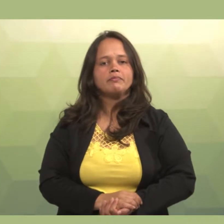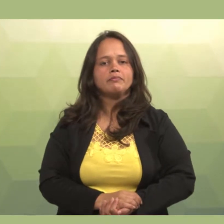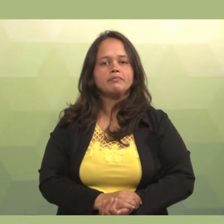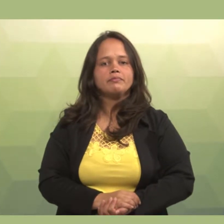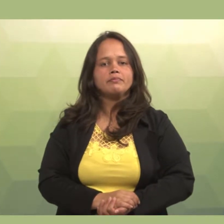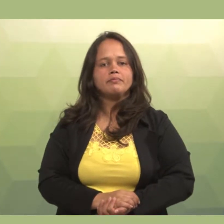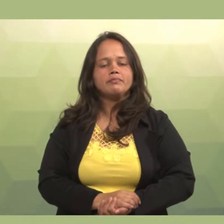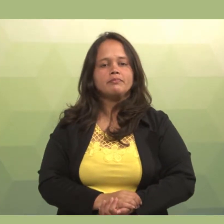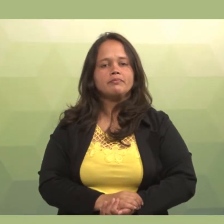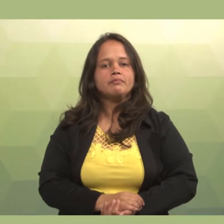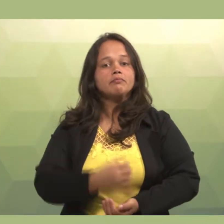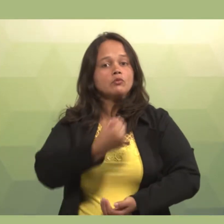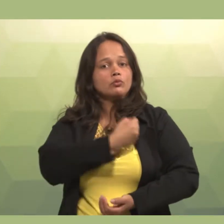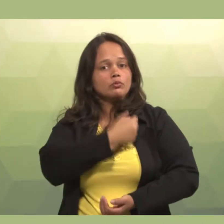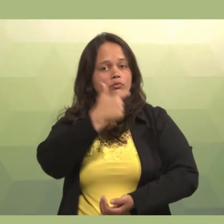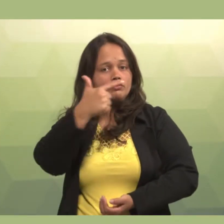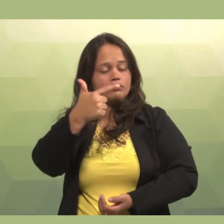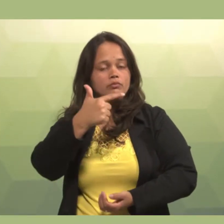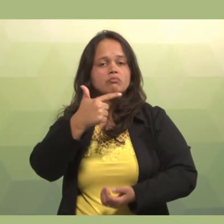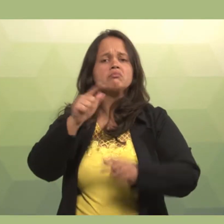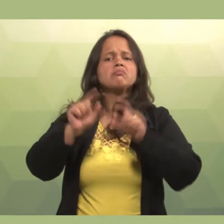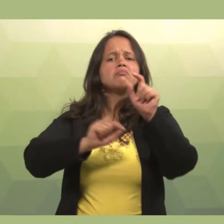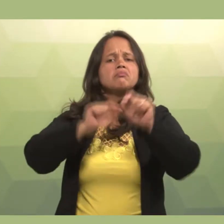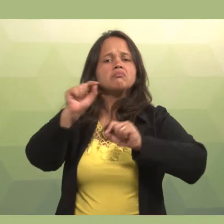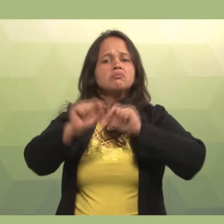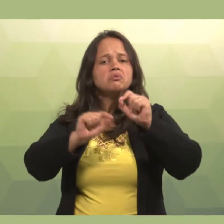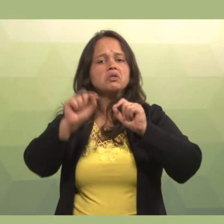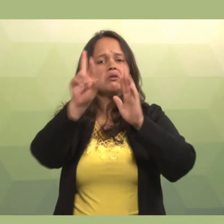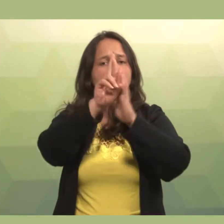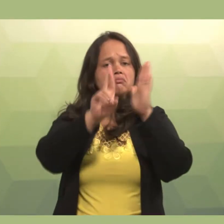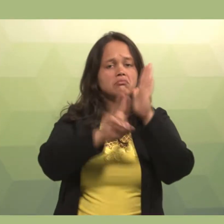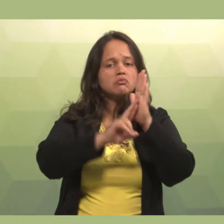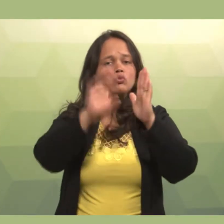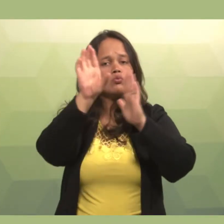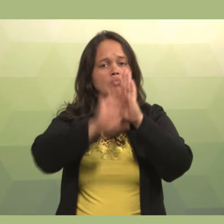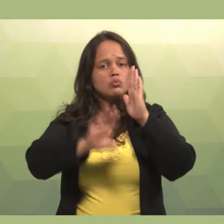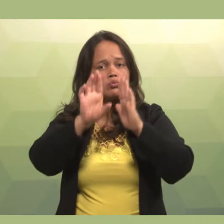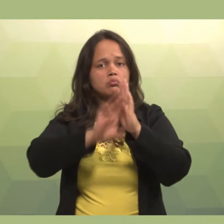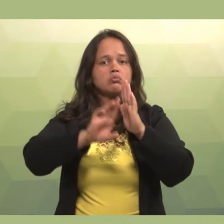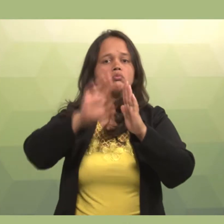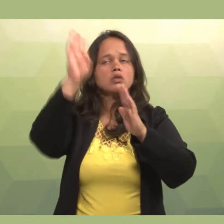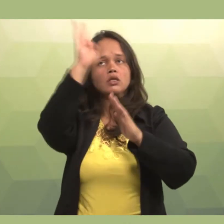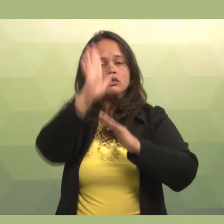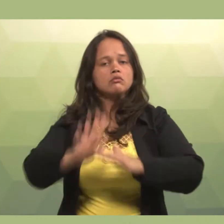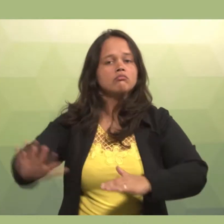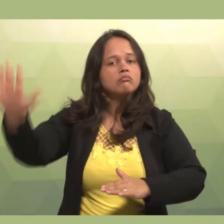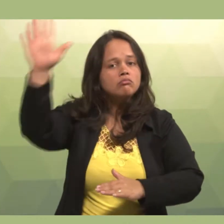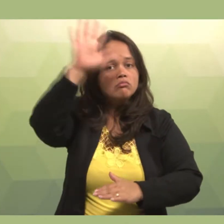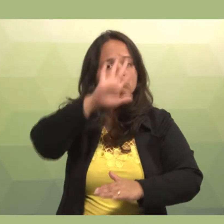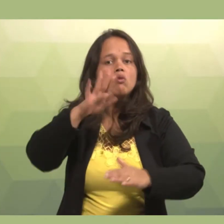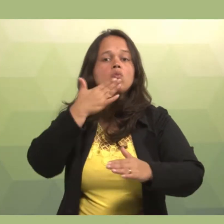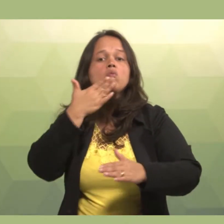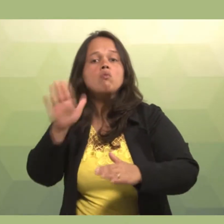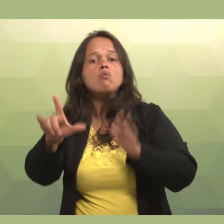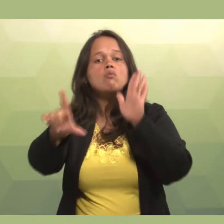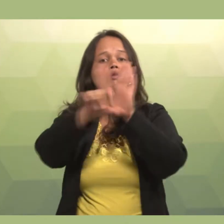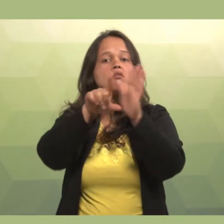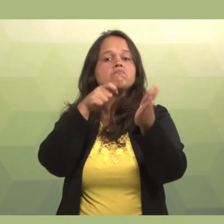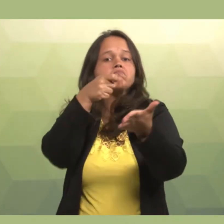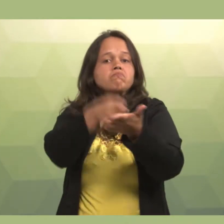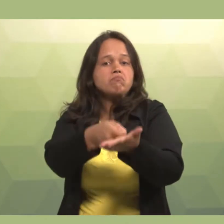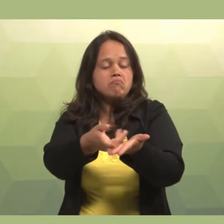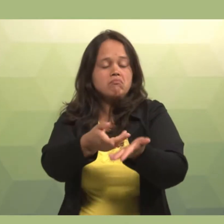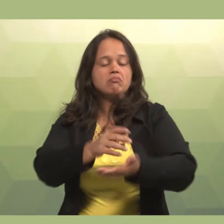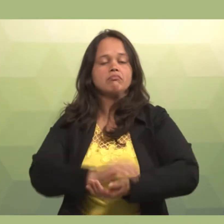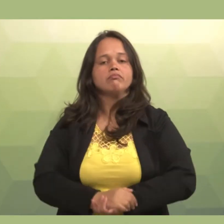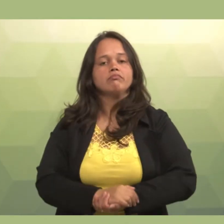A questão 2, o que são as diretrizes curriculares nacionais e qual a lei que a regulamenta? Como